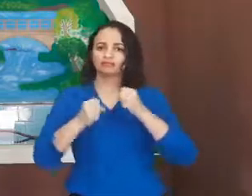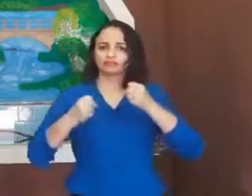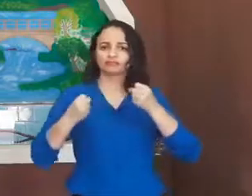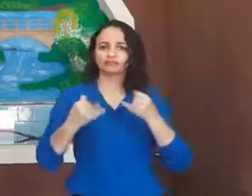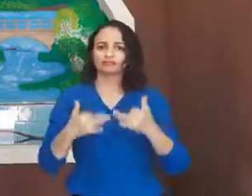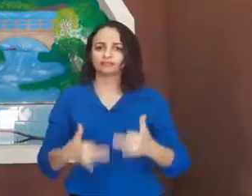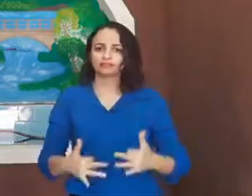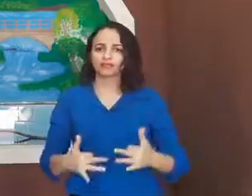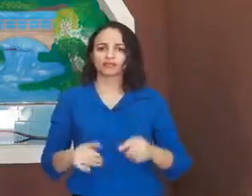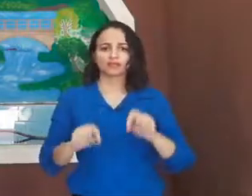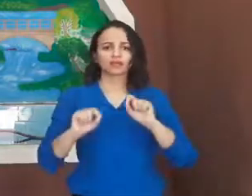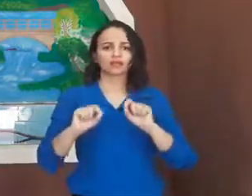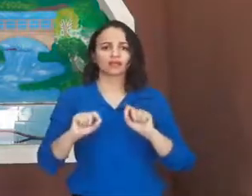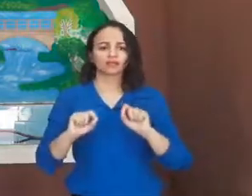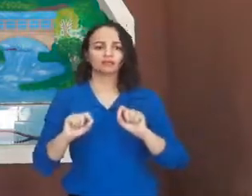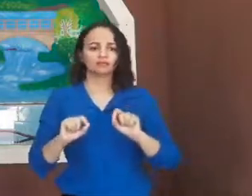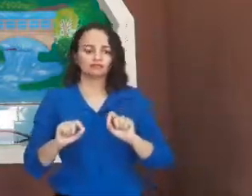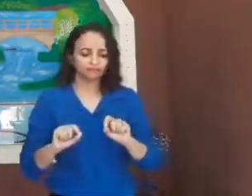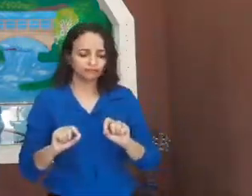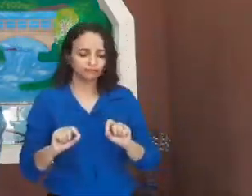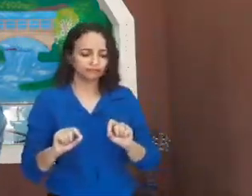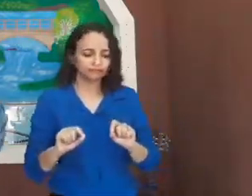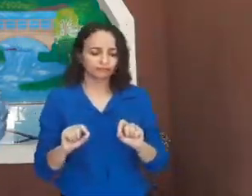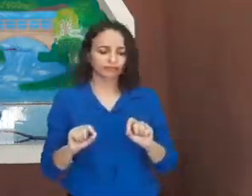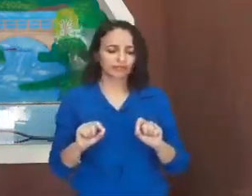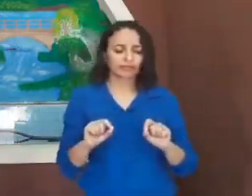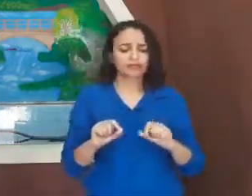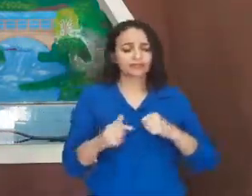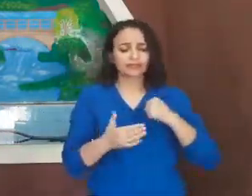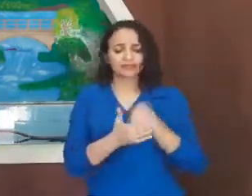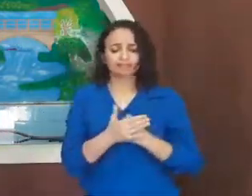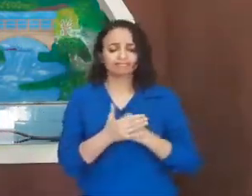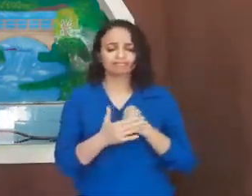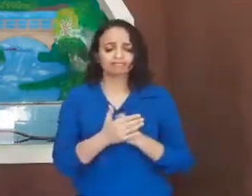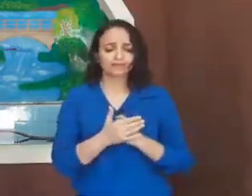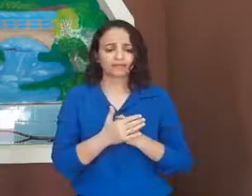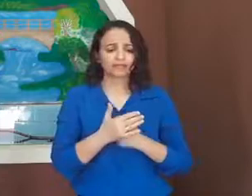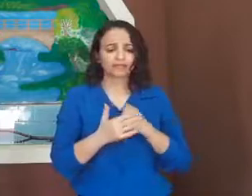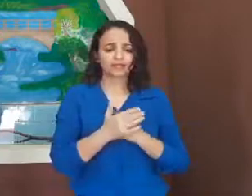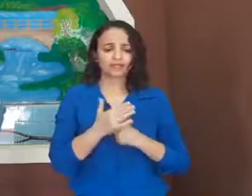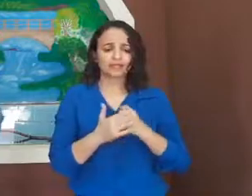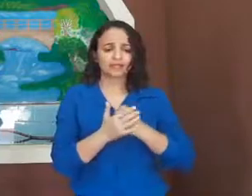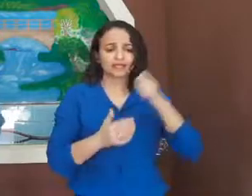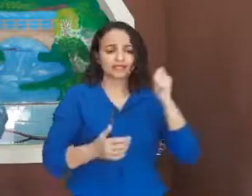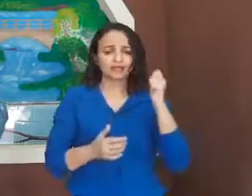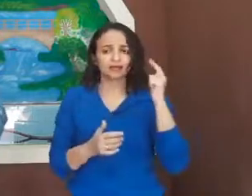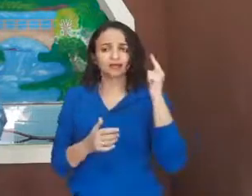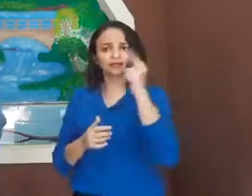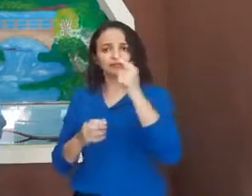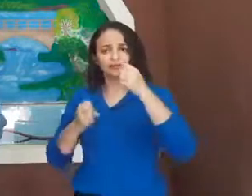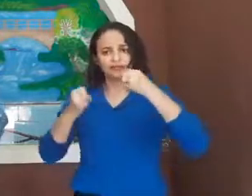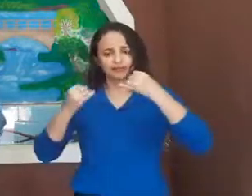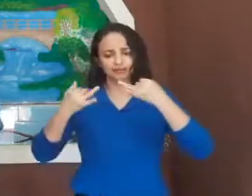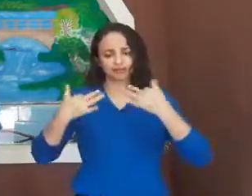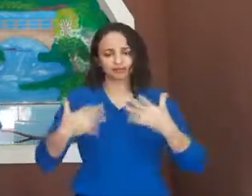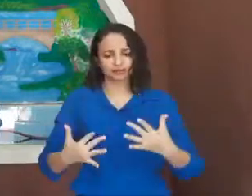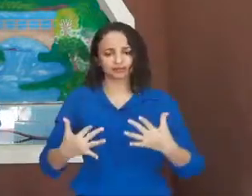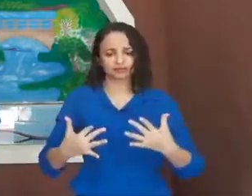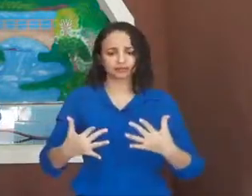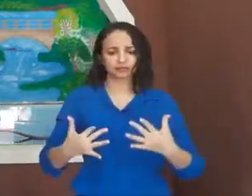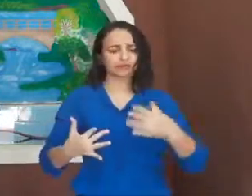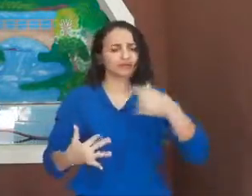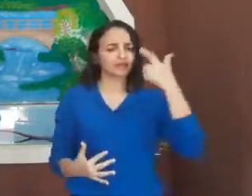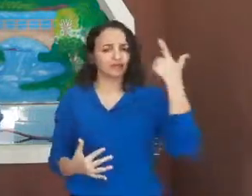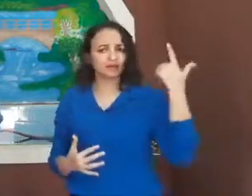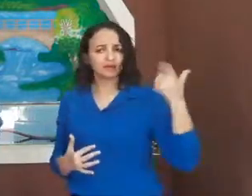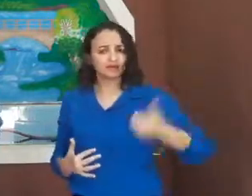Ele considera também a insistência com que enfatiza isso. O versículo 6. E mais